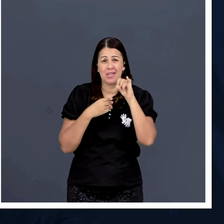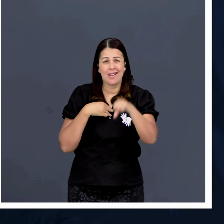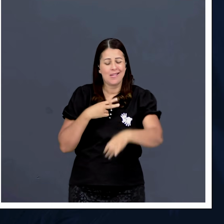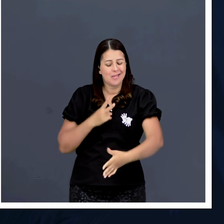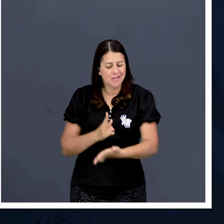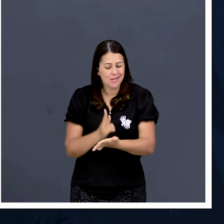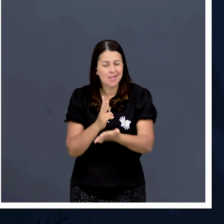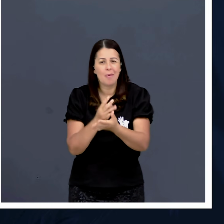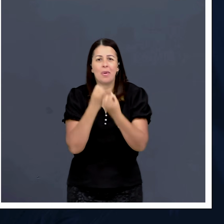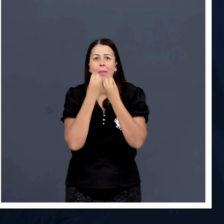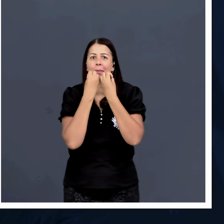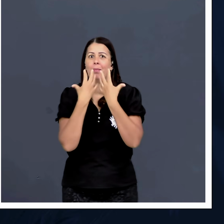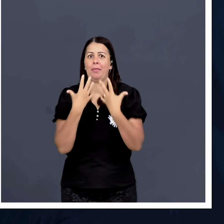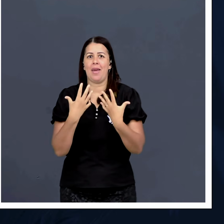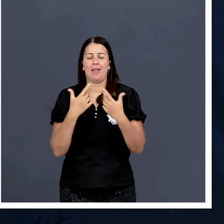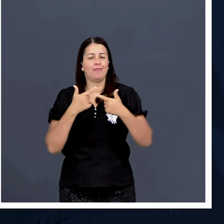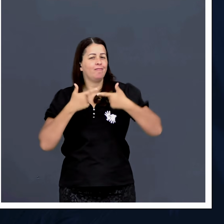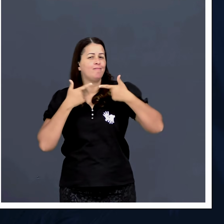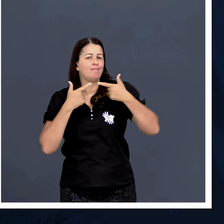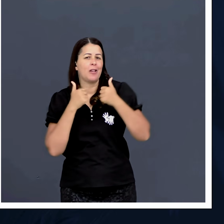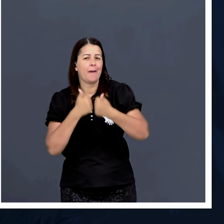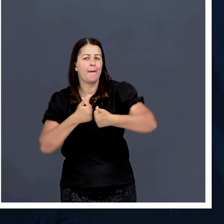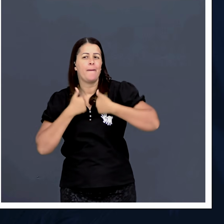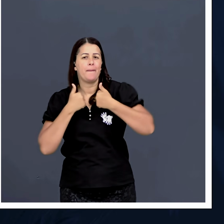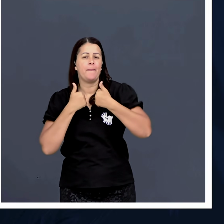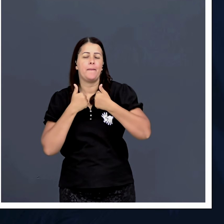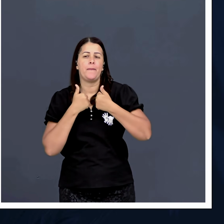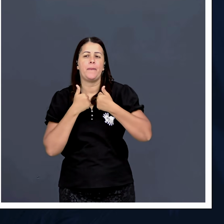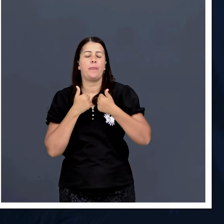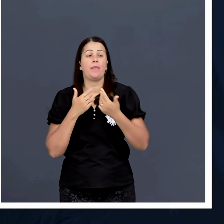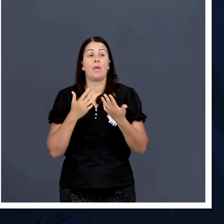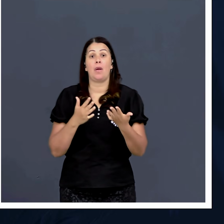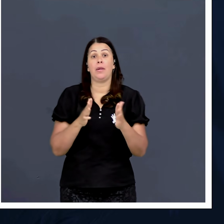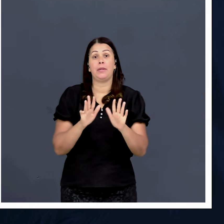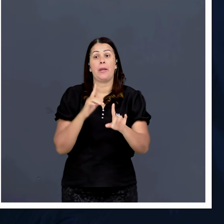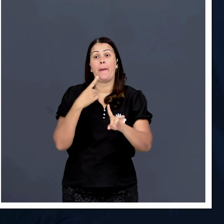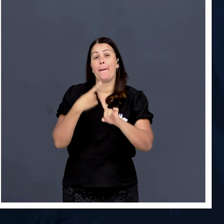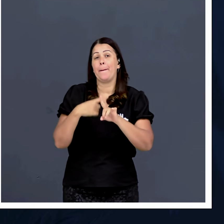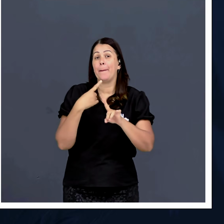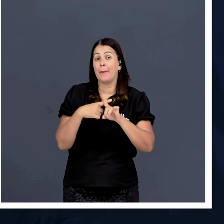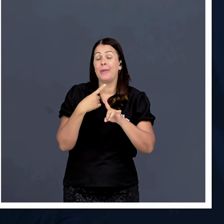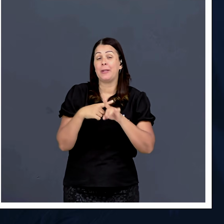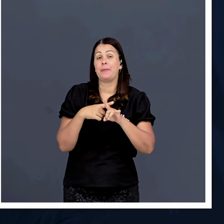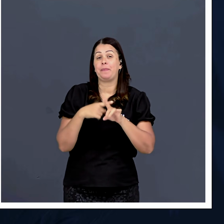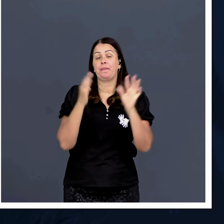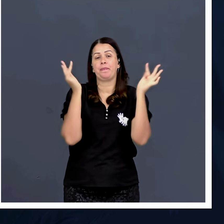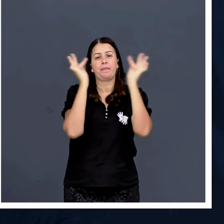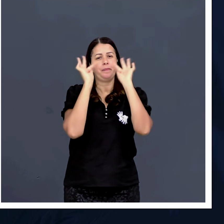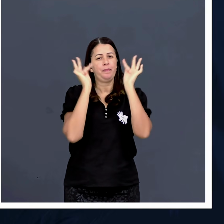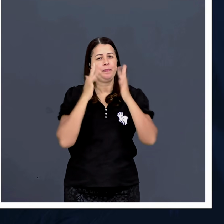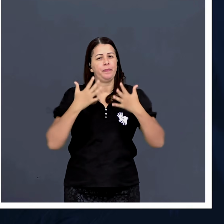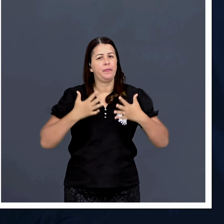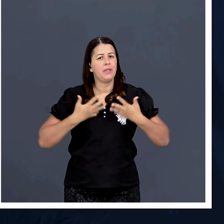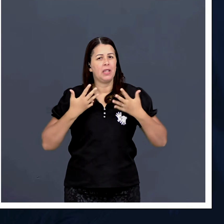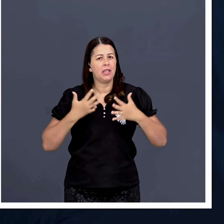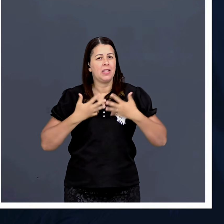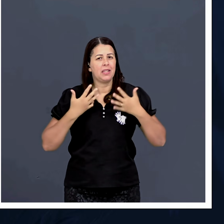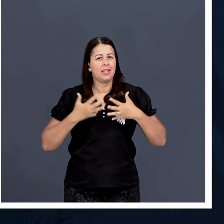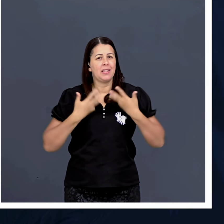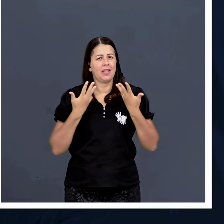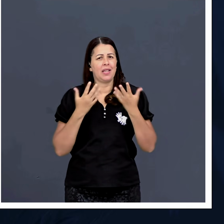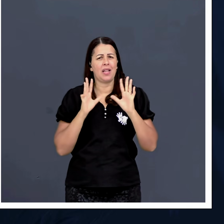bem assim? Mas isso é porque a alegria para o cristão, ela não é